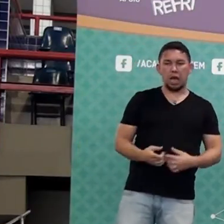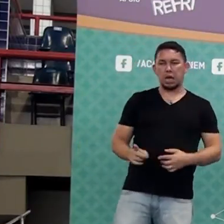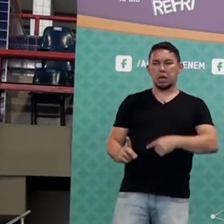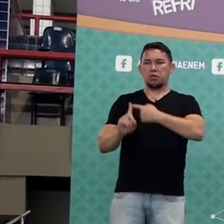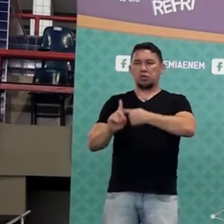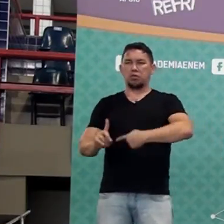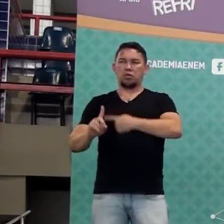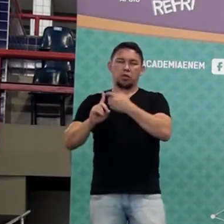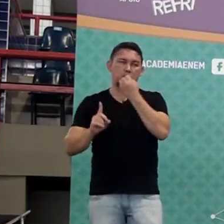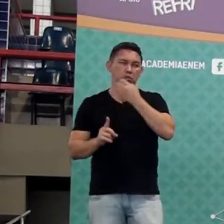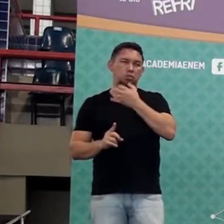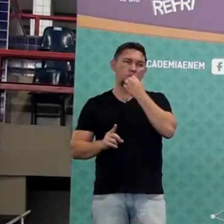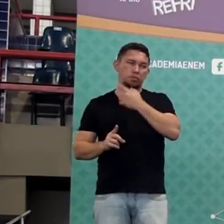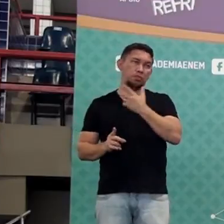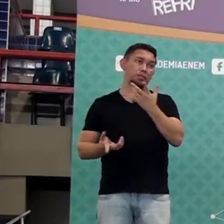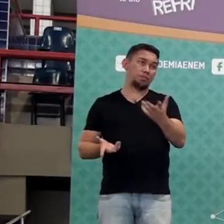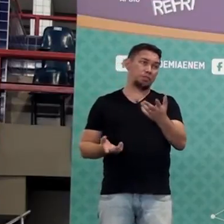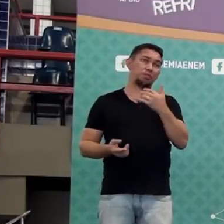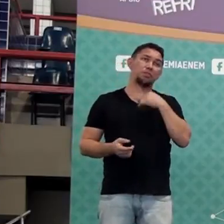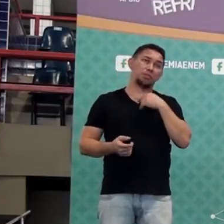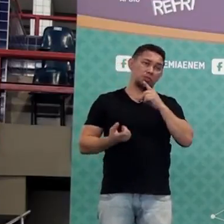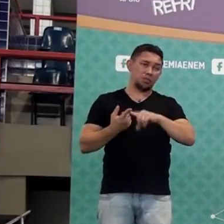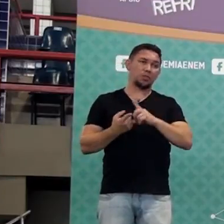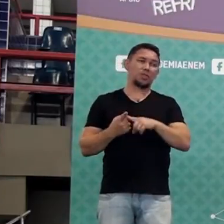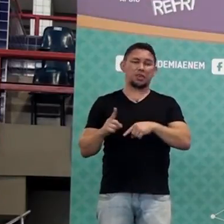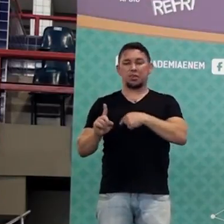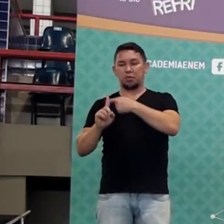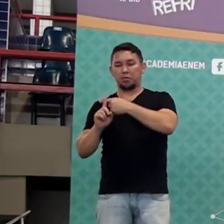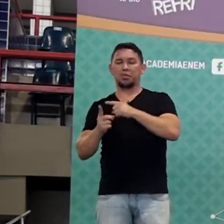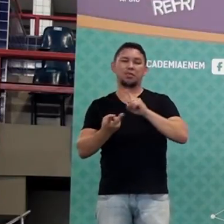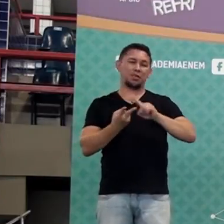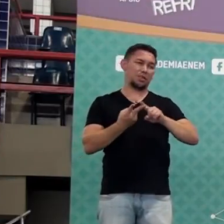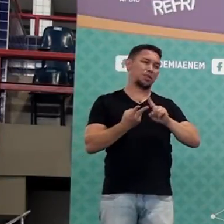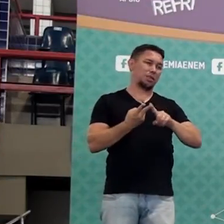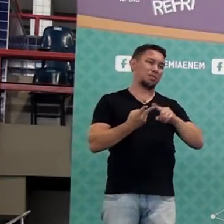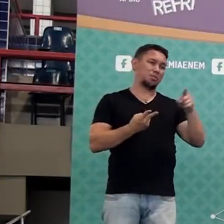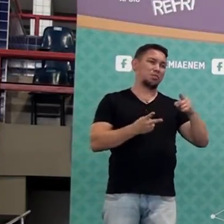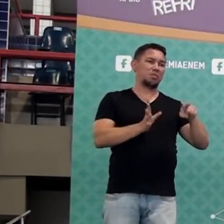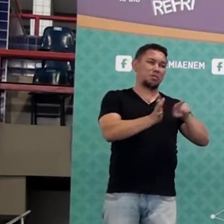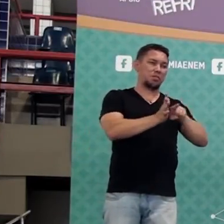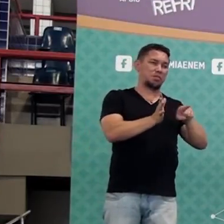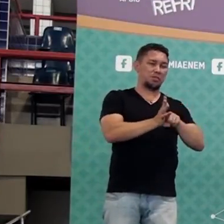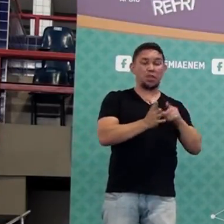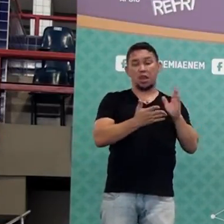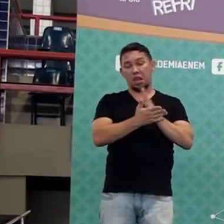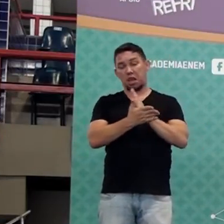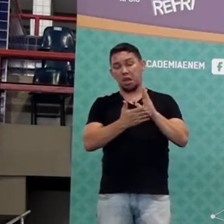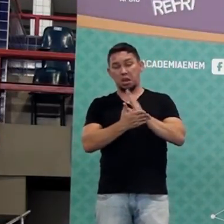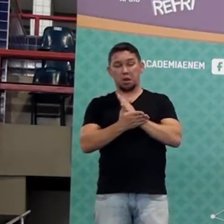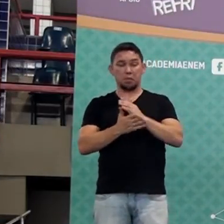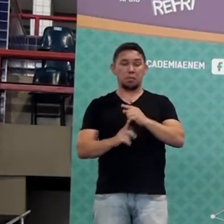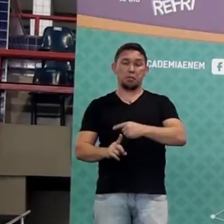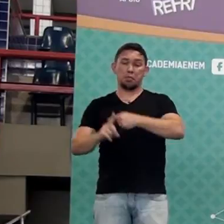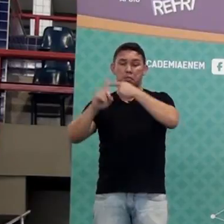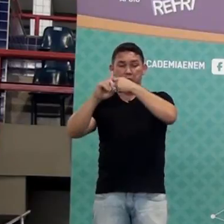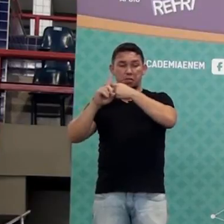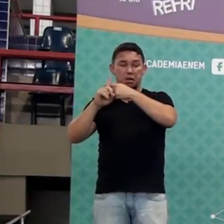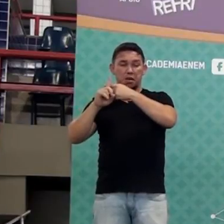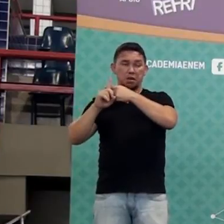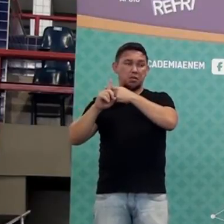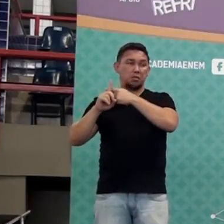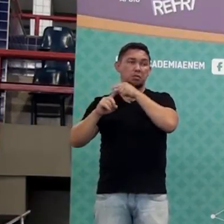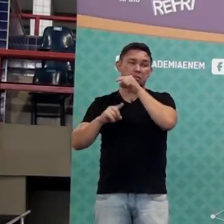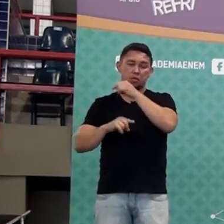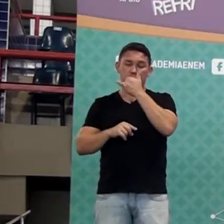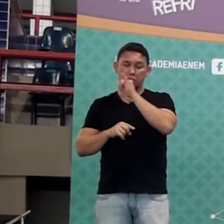só vantagem. Todo tipo de energia vai ter suas vantagens e suas desvantagens. Em alguns casos vai compensar mais trabalhar